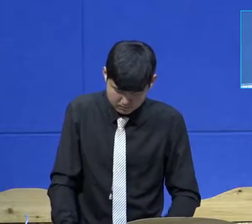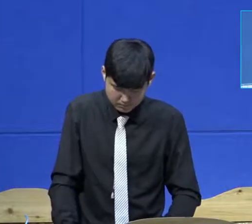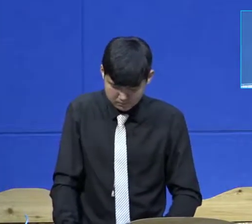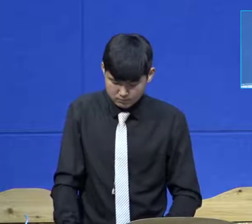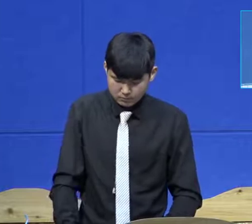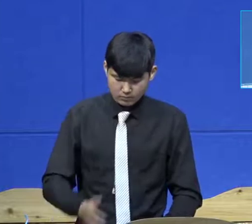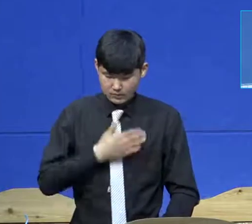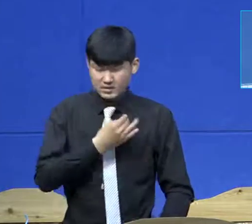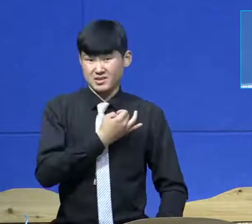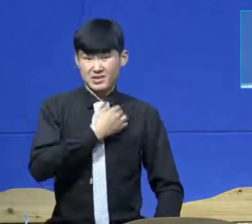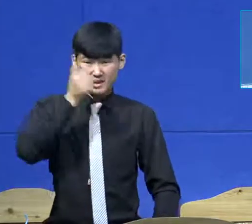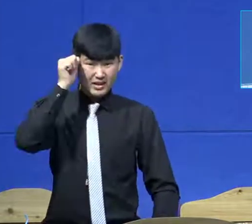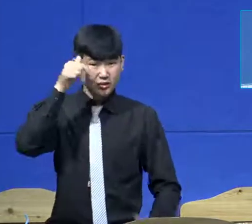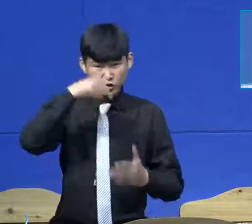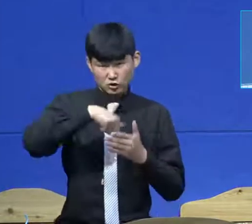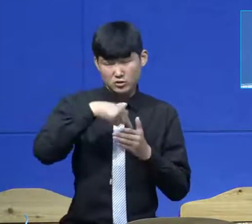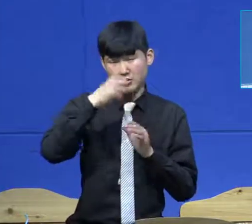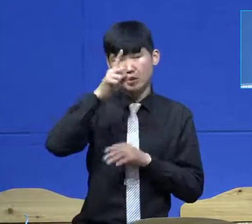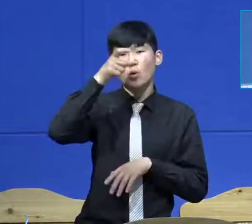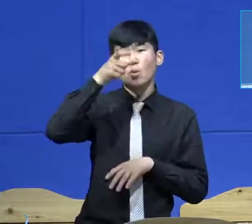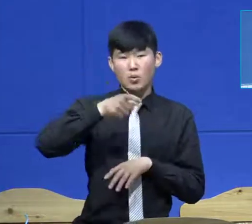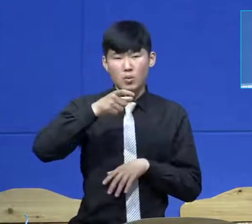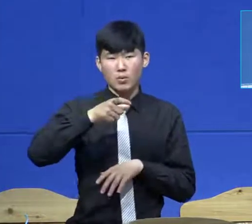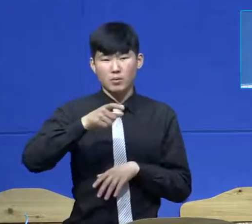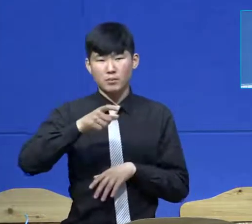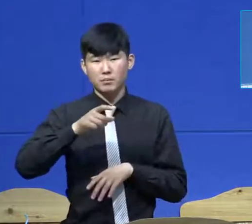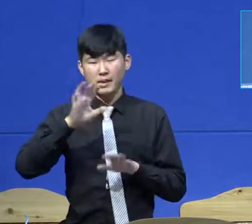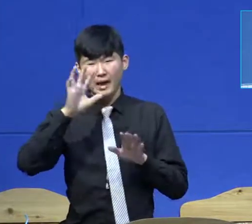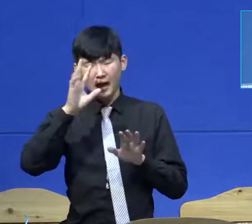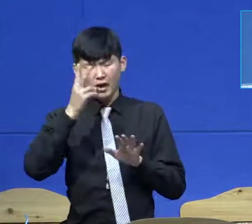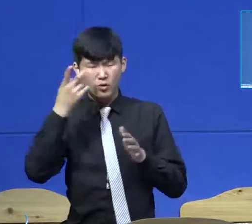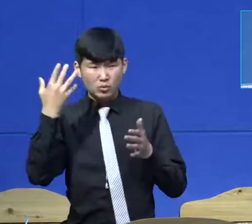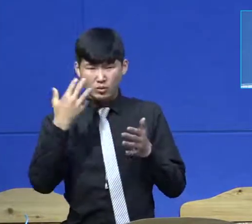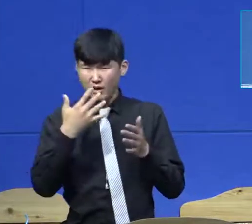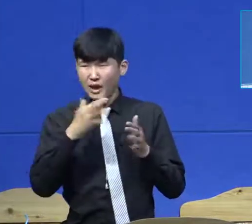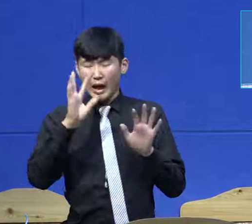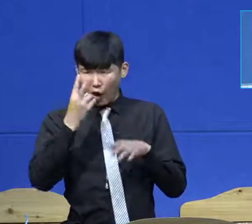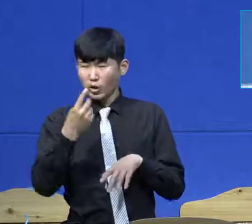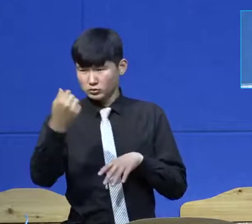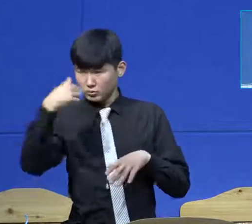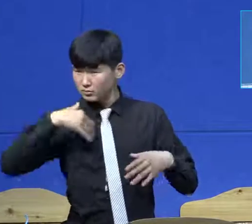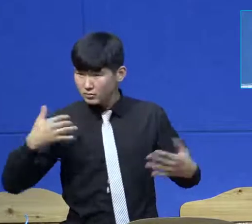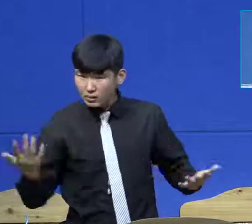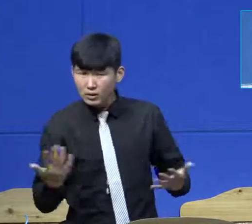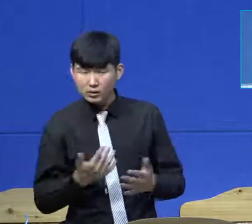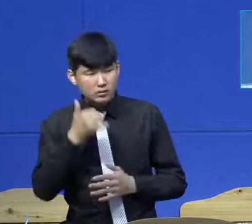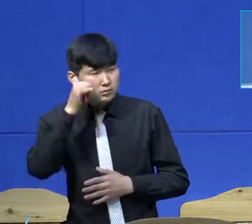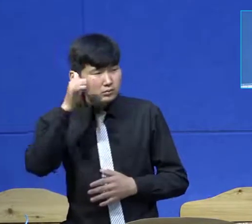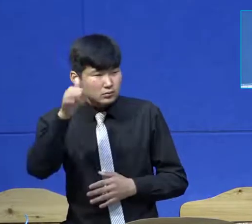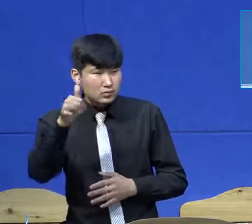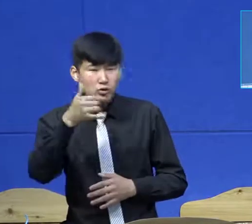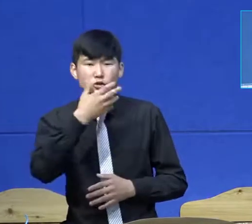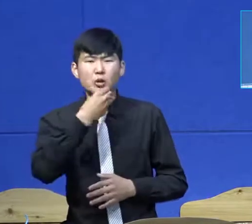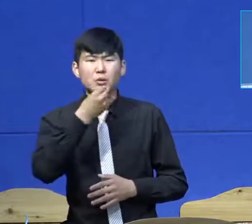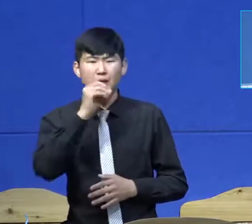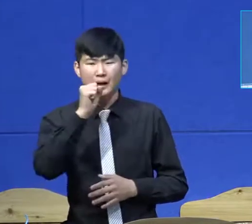Манай итгэж ах нар дотроос ч гэсэн нэг хүн 12 өнгөрдөг гэсэн чинь ирдэггүй уцаар ирсэн. Энэ сөүлийн асаа